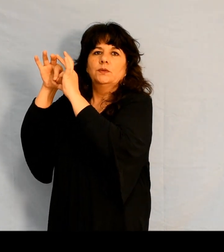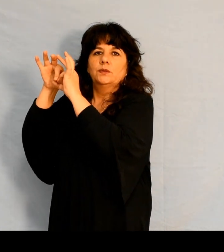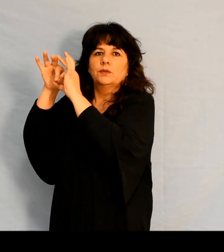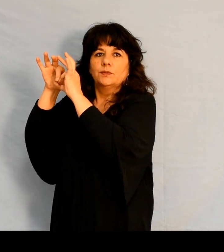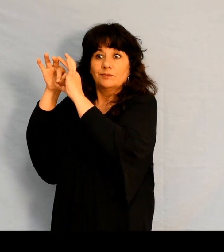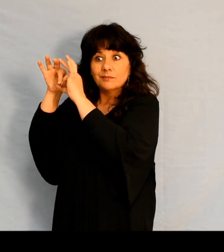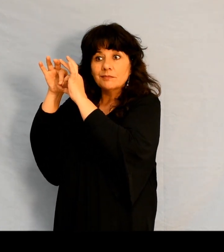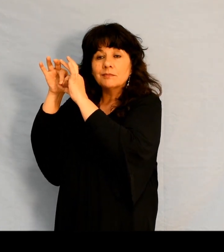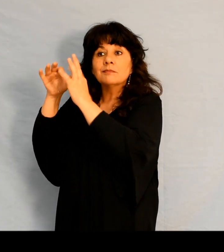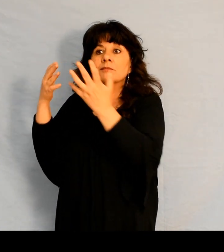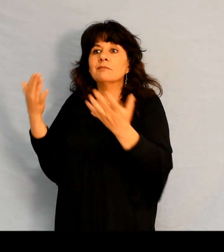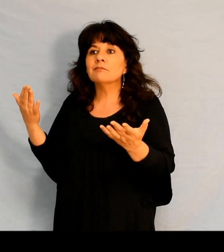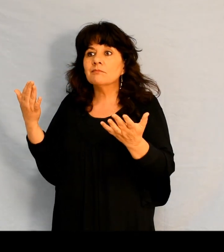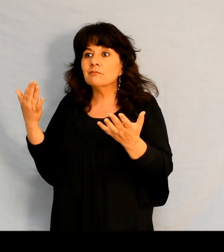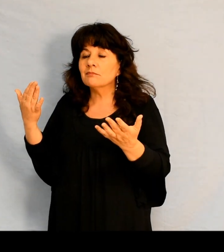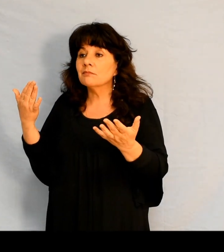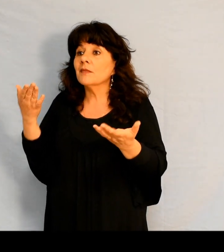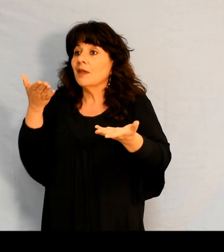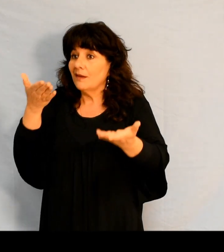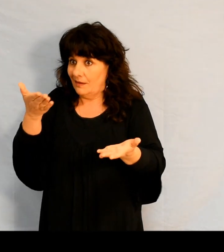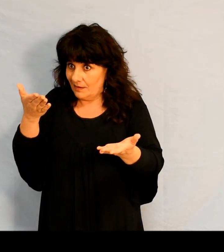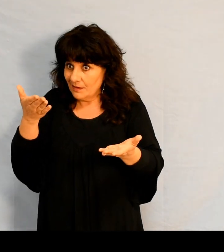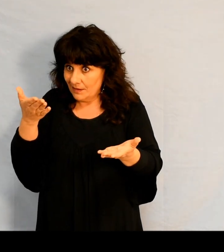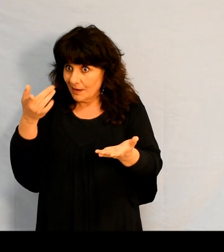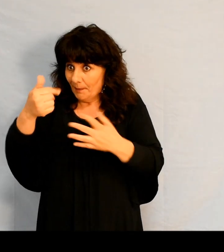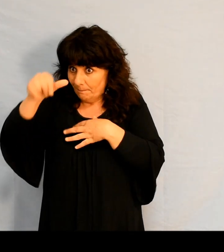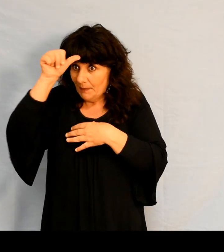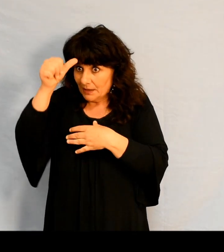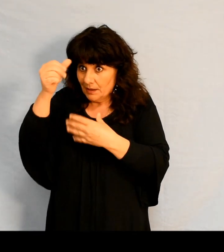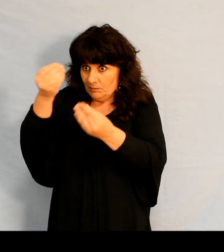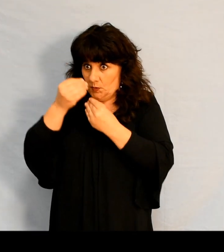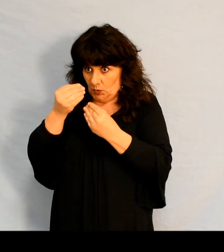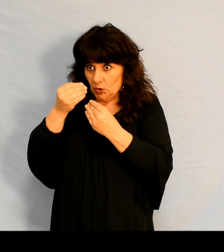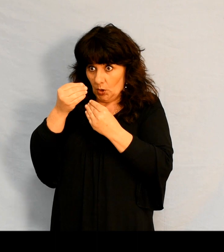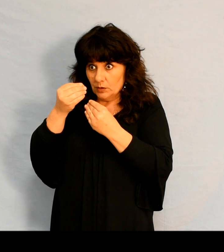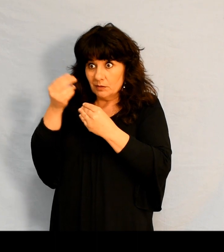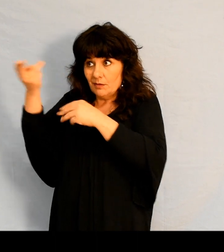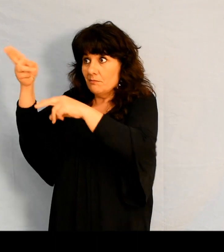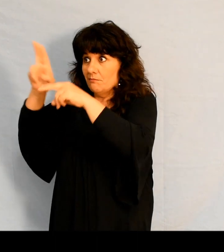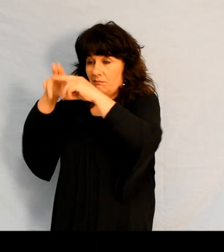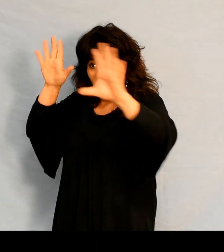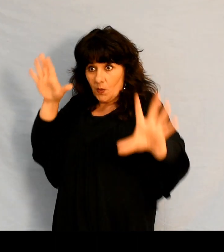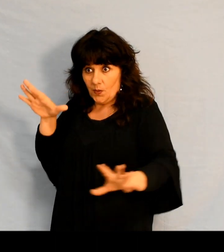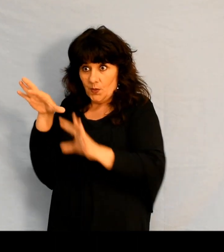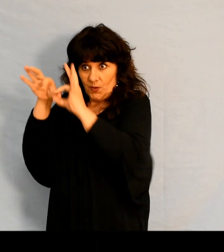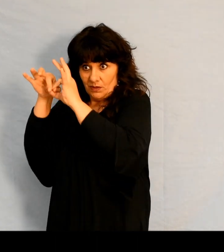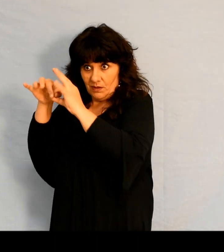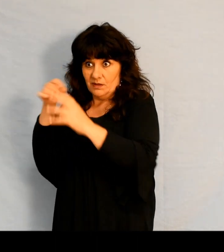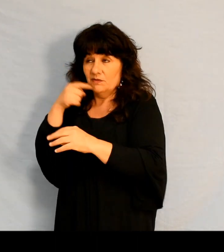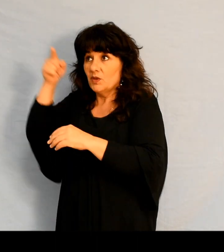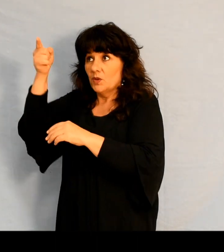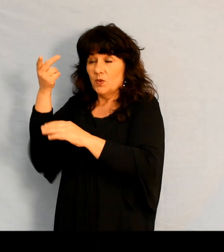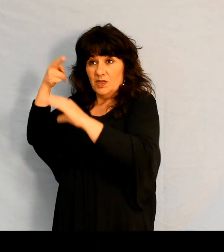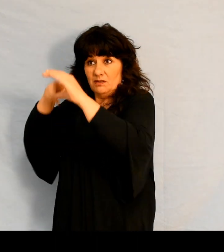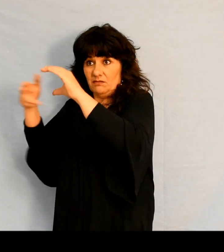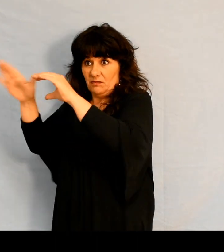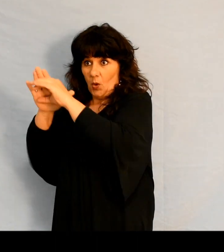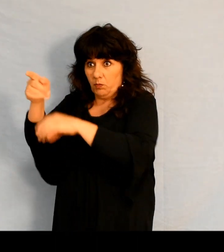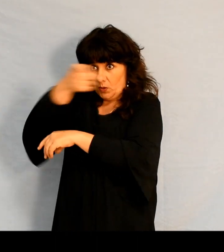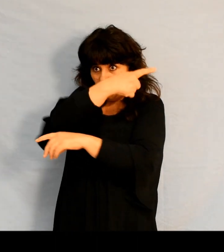Si donc par le baptême qui nous unit à sa mort, nous avons été mis au tombeau avec lui, c'est pour que nous